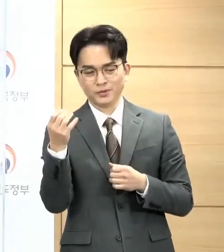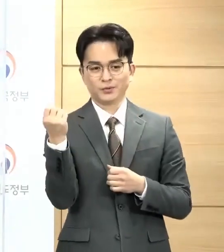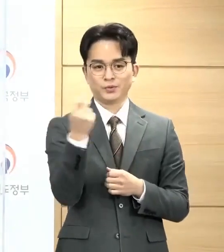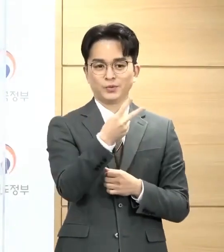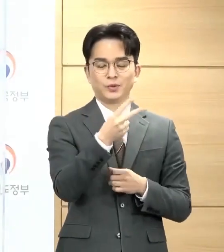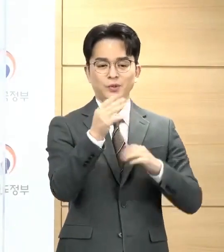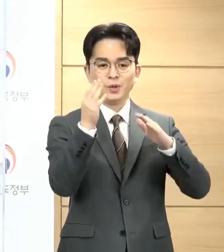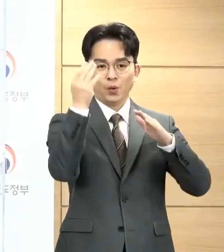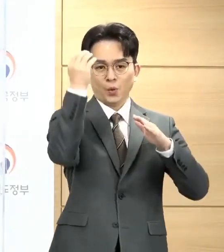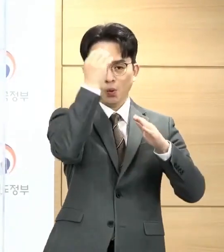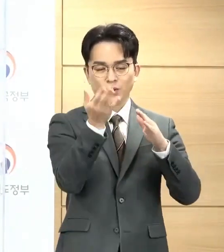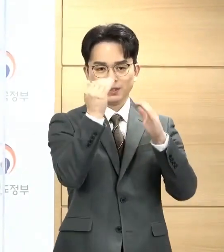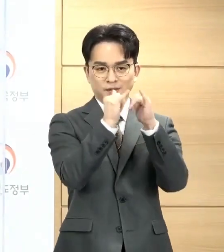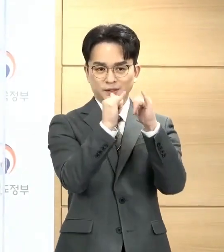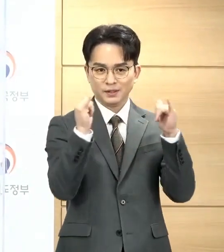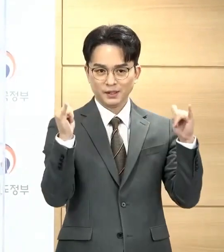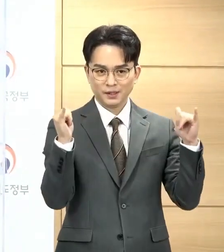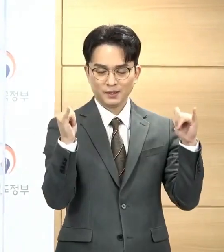공직자들로서